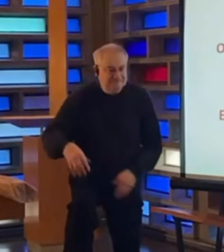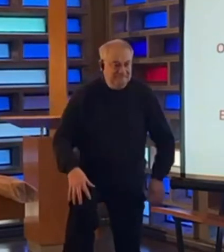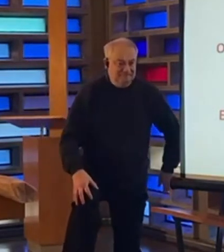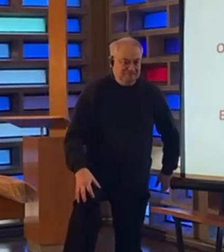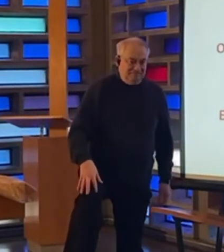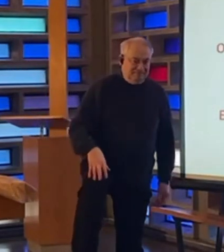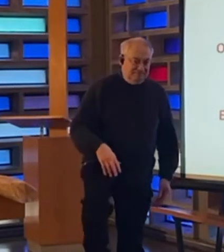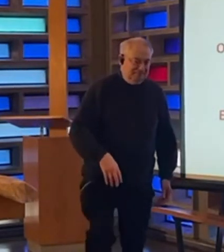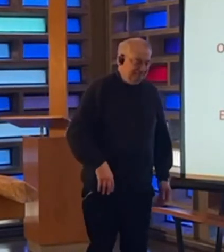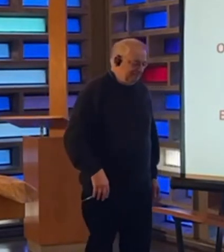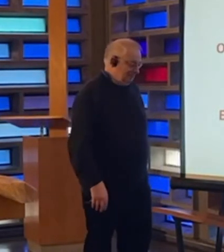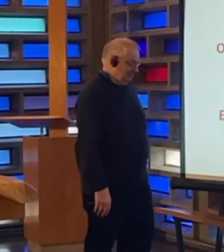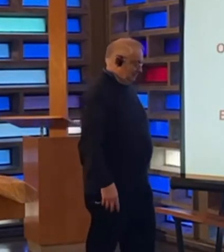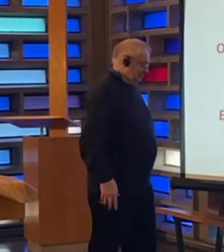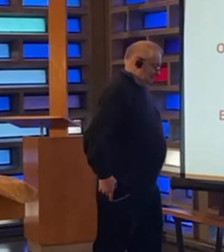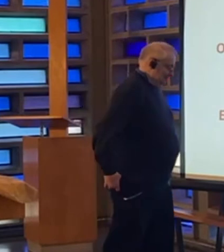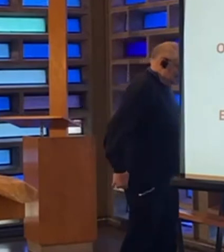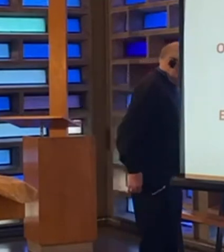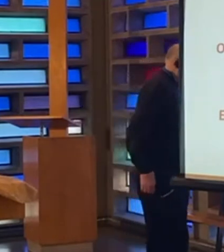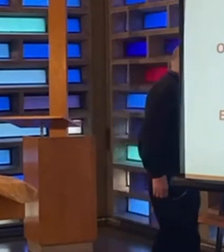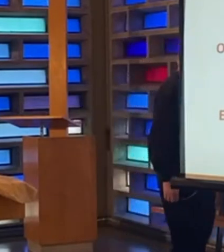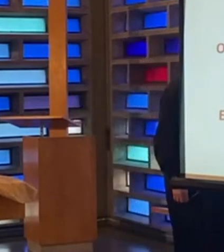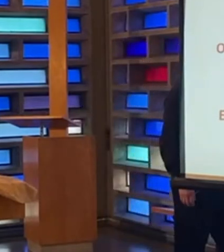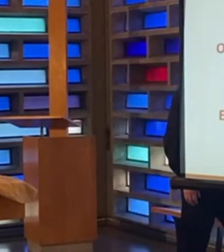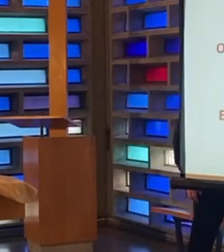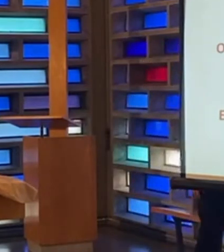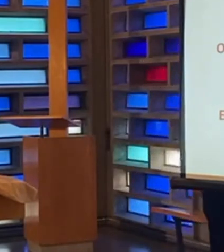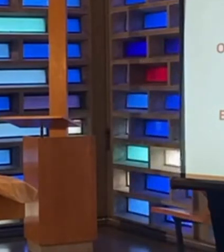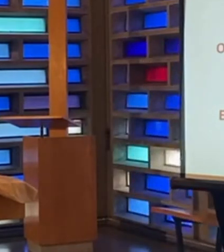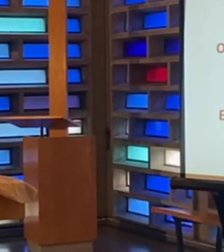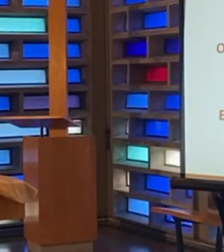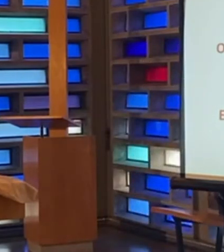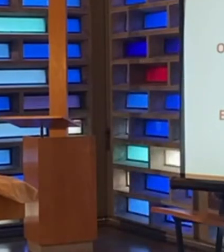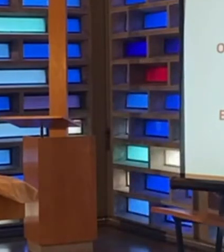Thank you.